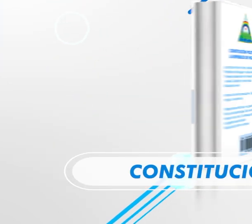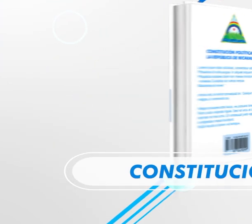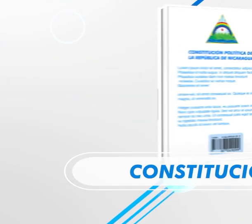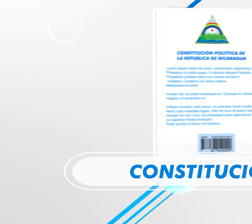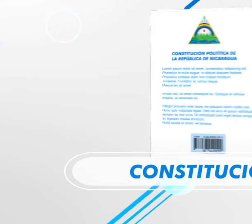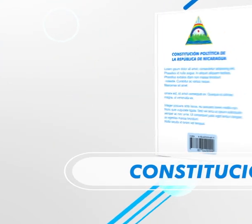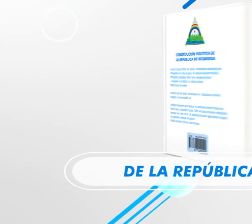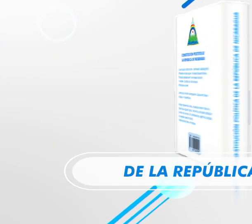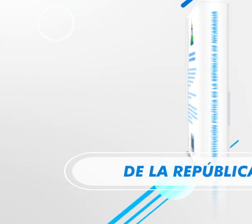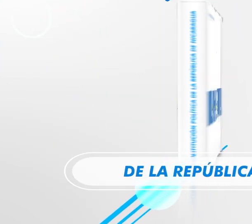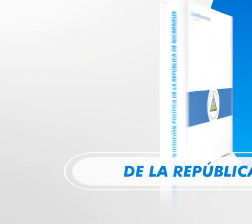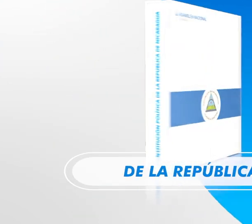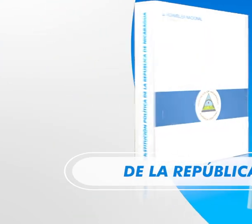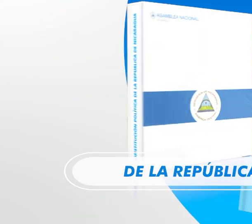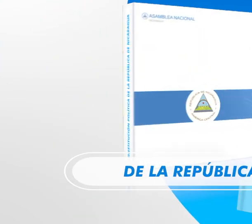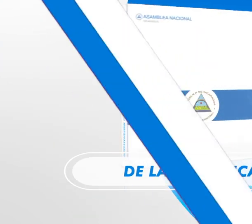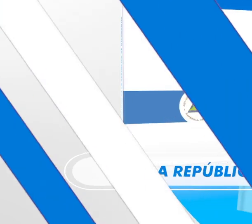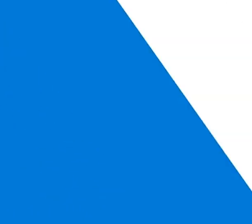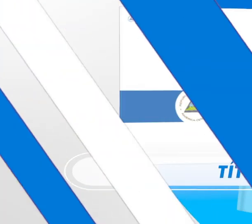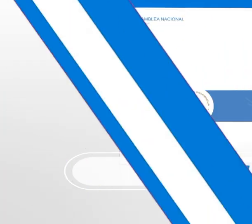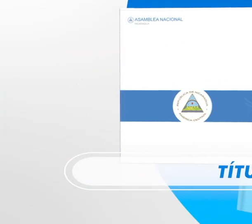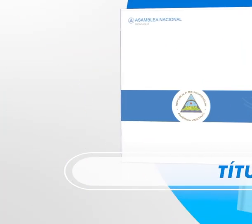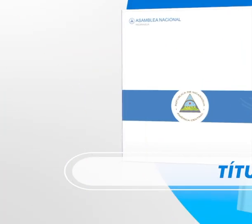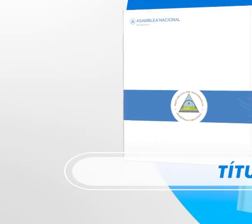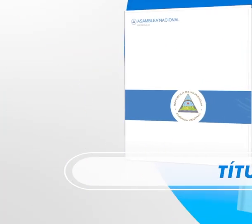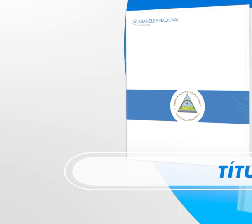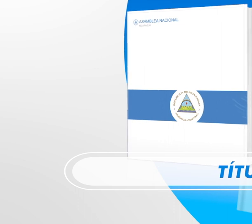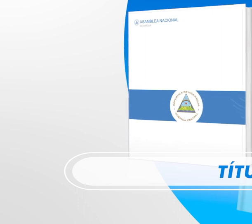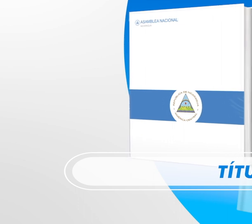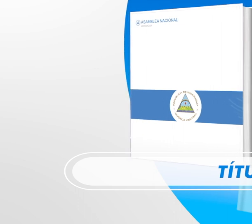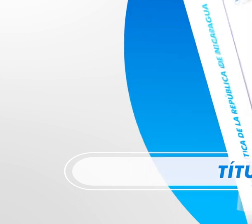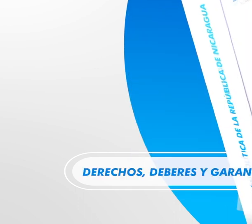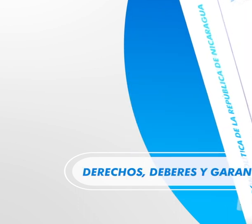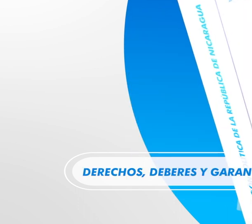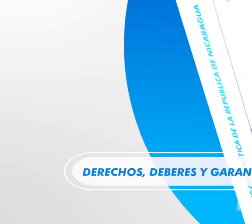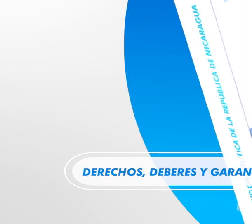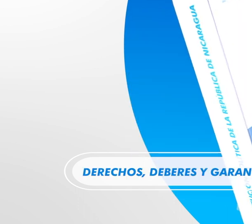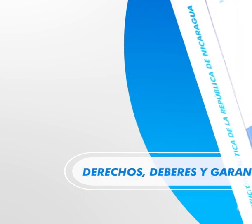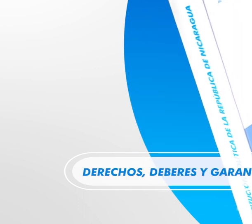Constitución Política de la República de Nicaragua. Título IV.